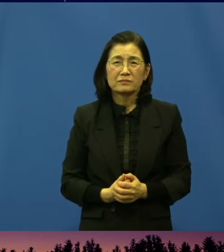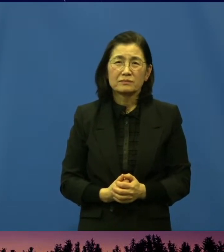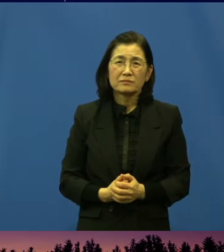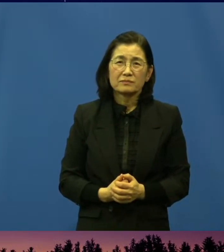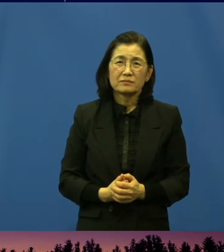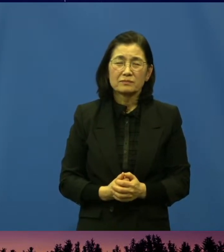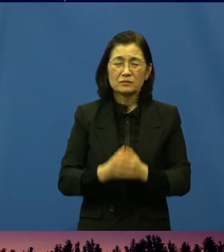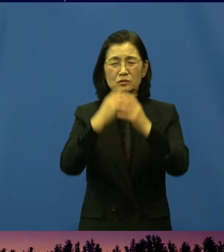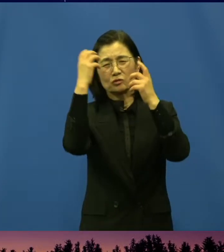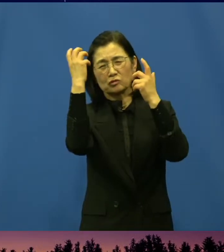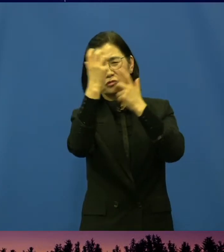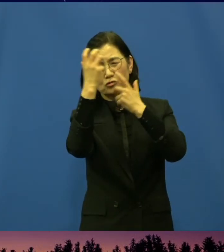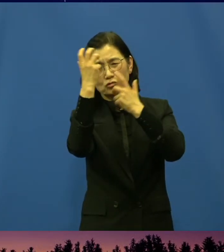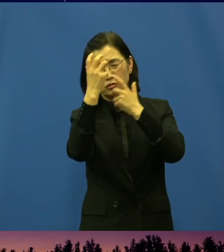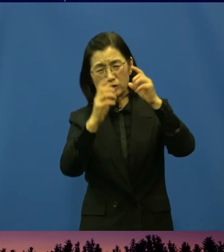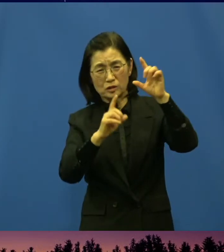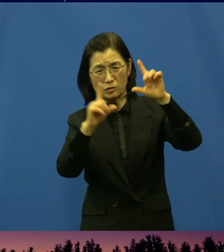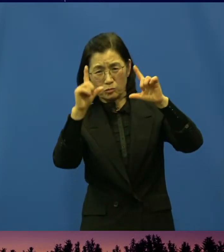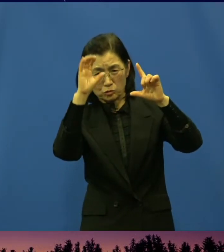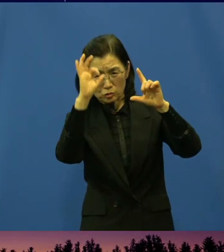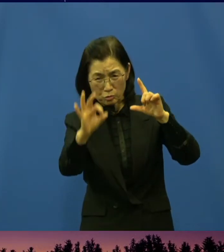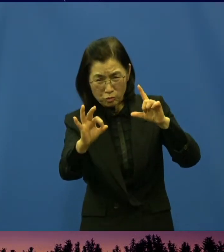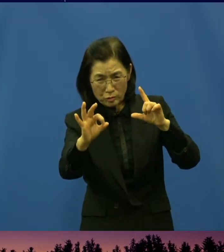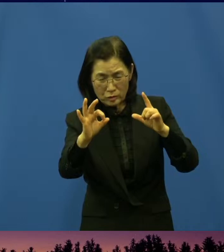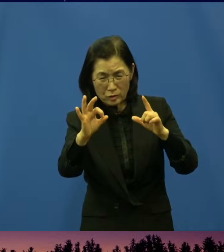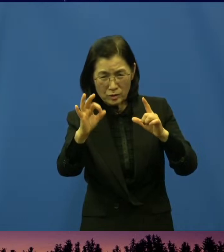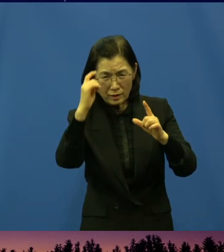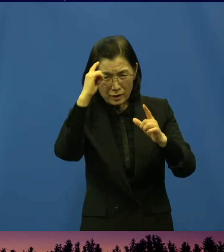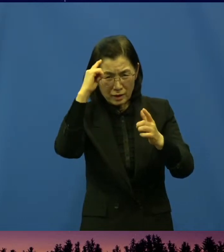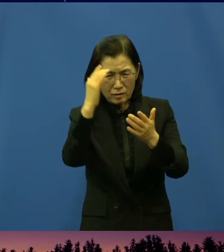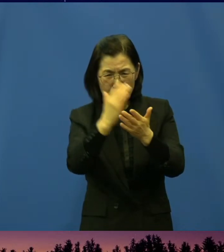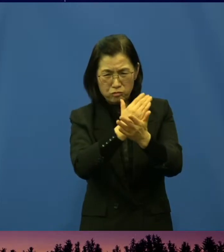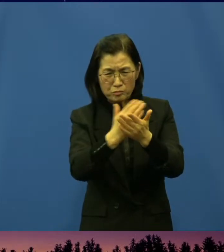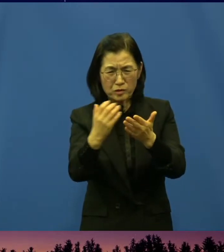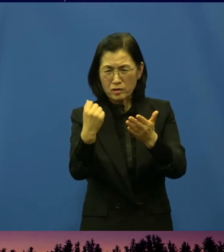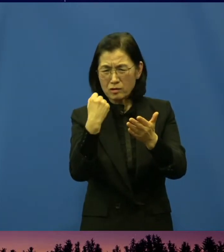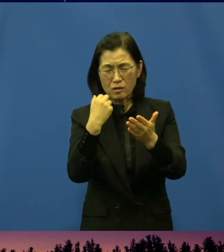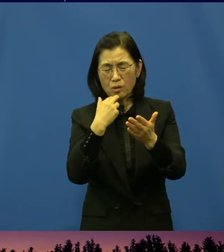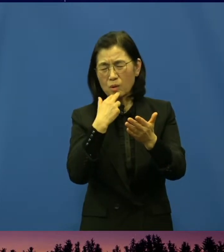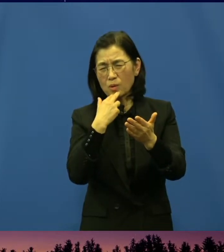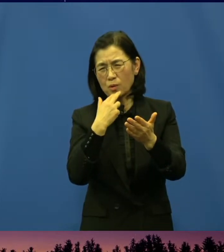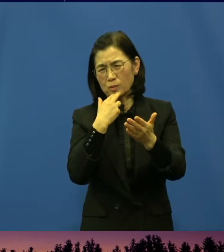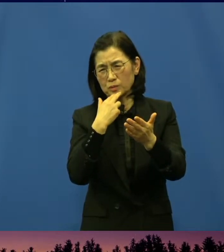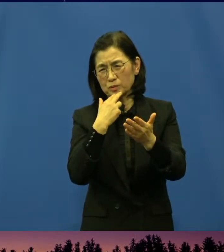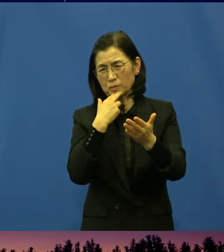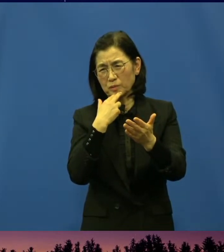여러분 술 취한 상태는 무엇보다 어떤 분별력도 없어요. 의미 없는 해프닝이에요 다.